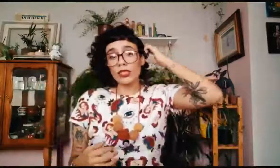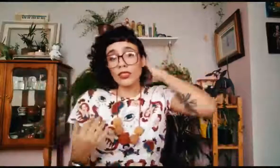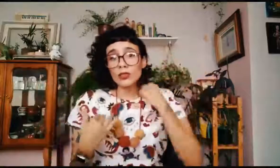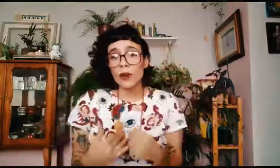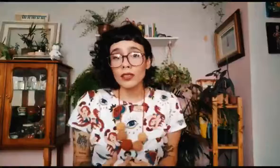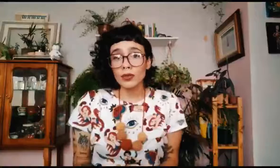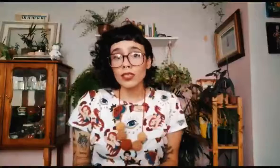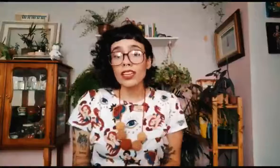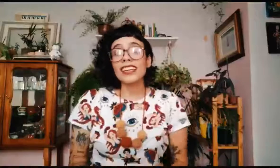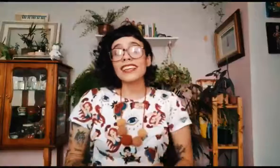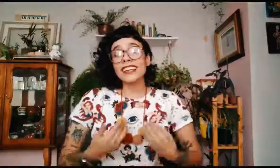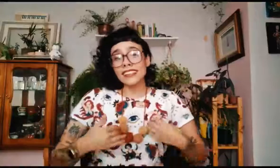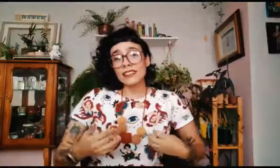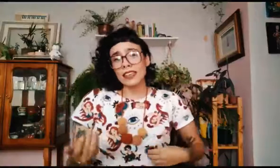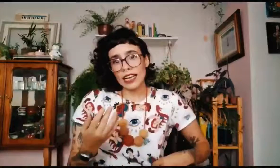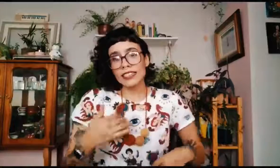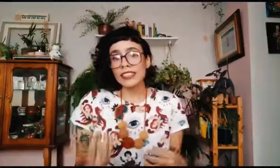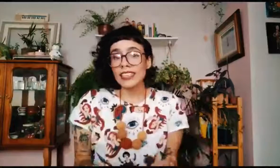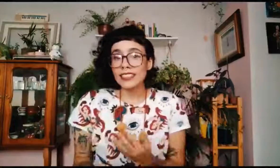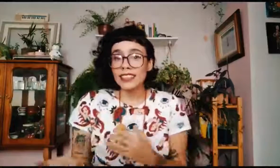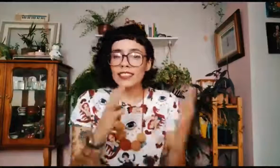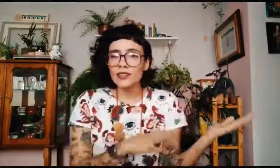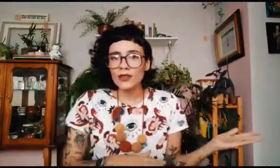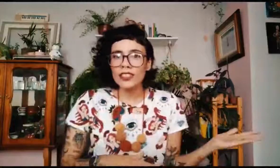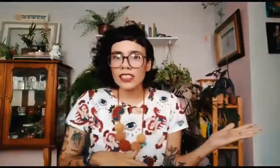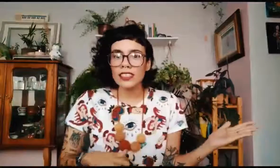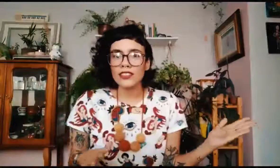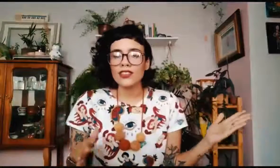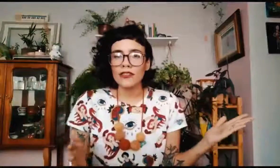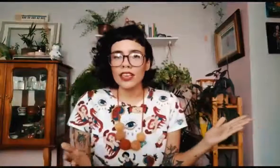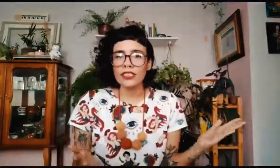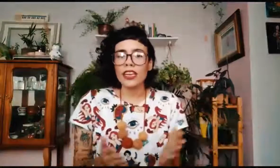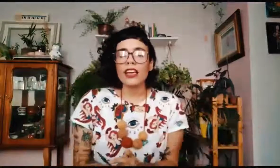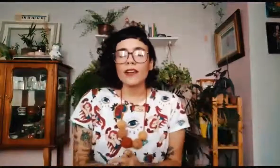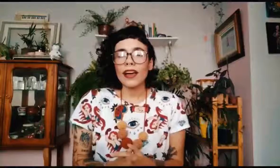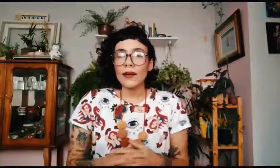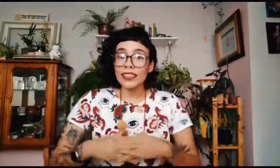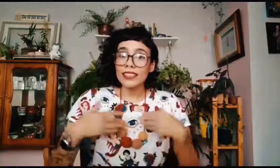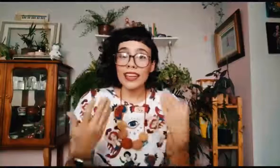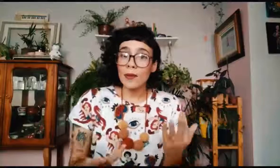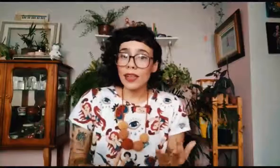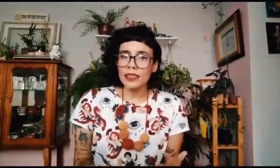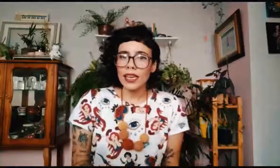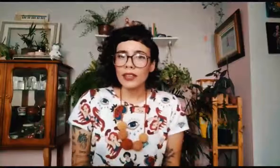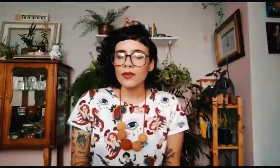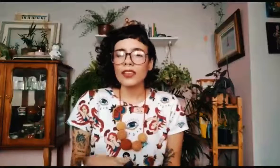que a gente mais usa e que, né, nessas 300 oficinas que a gente já fez, quais que deram mais certo, quais